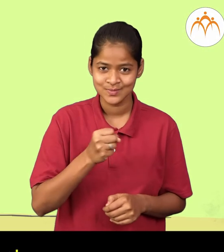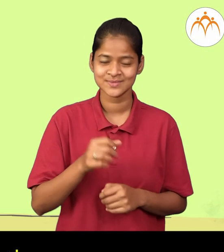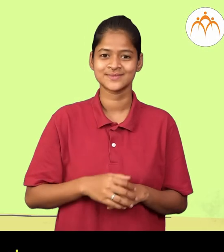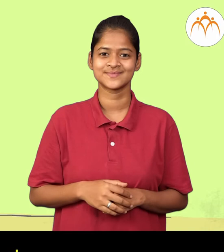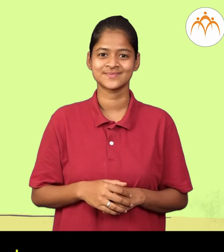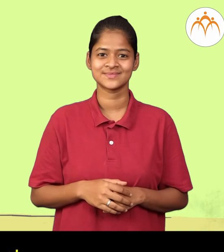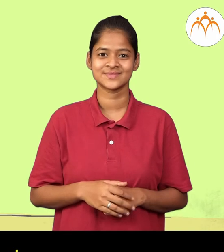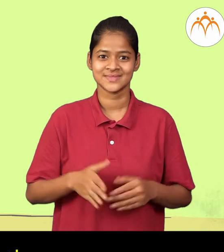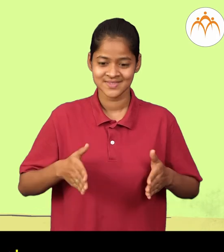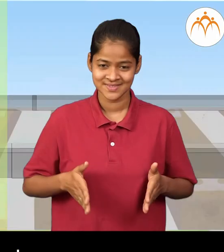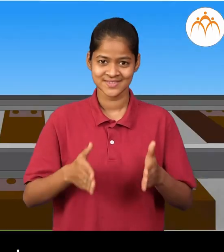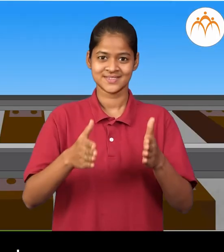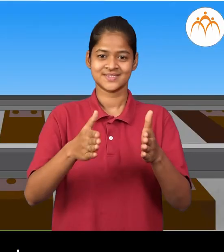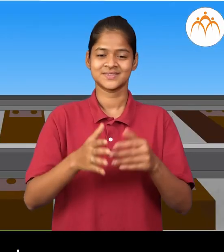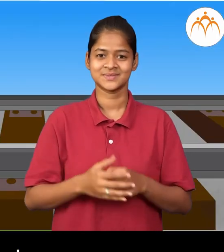ग्रँडमदर, रेल रोड,